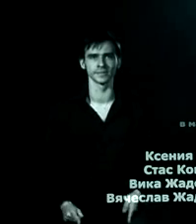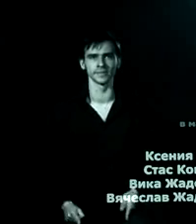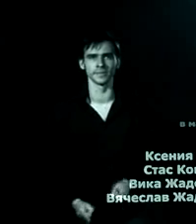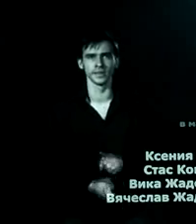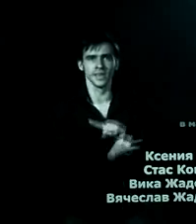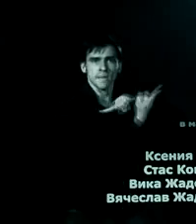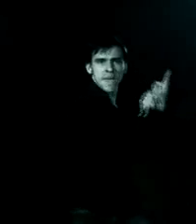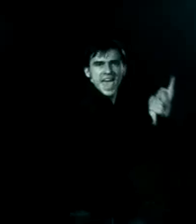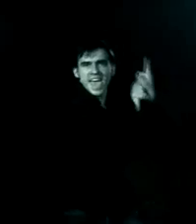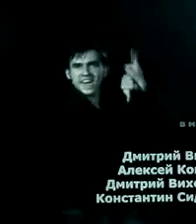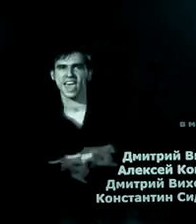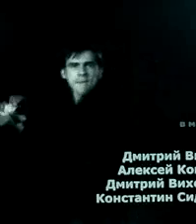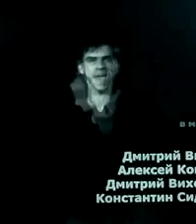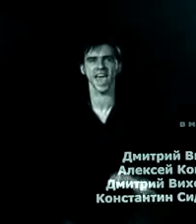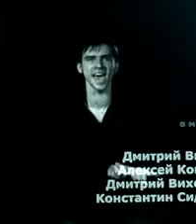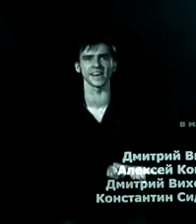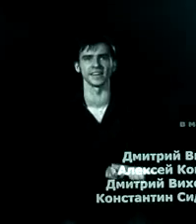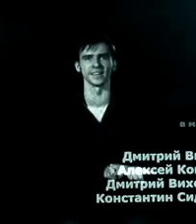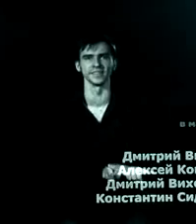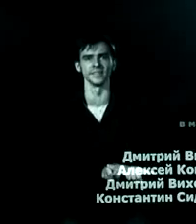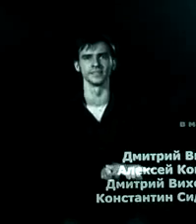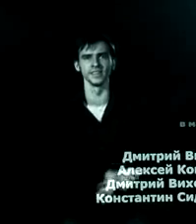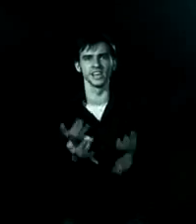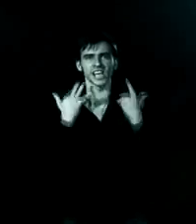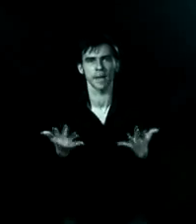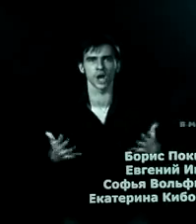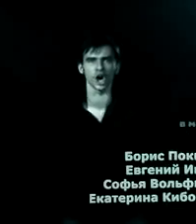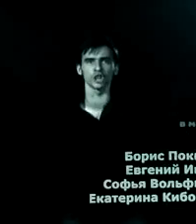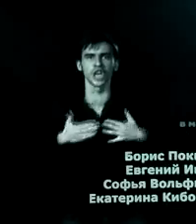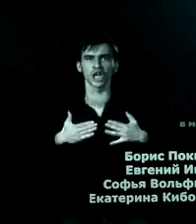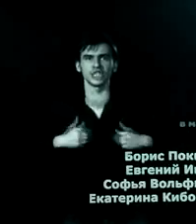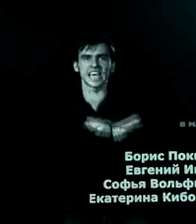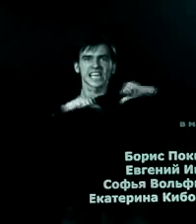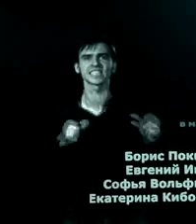Перемен требуют наши сердца.